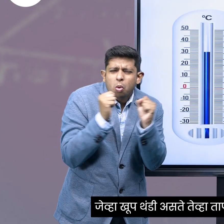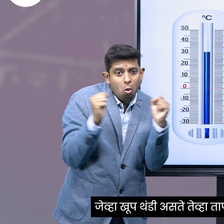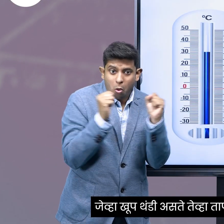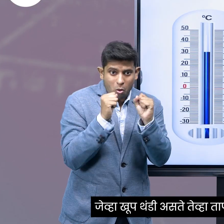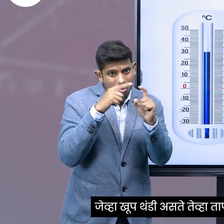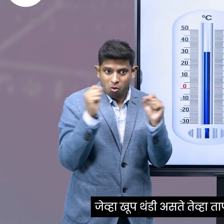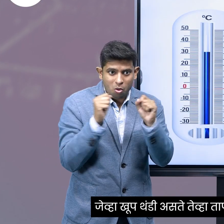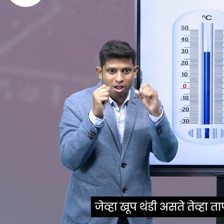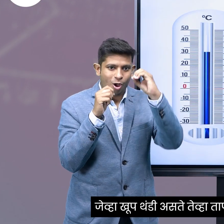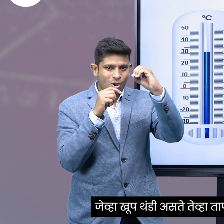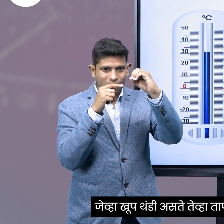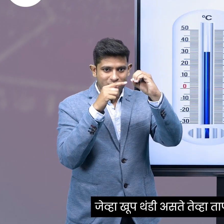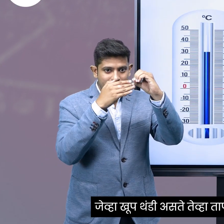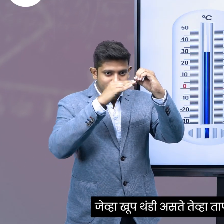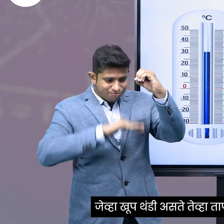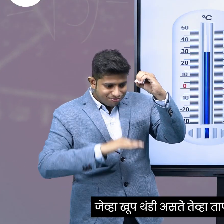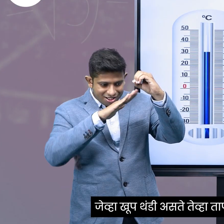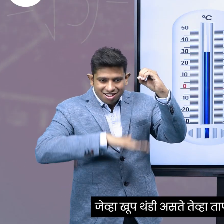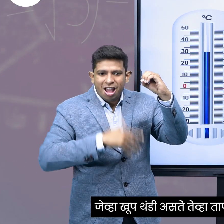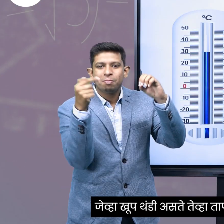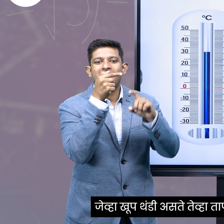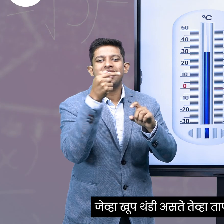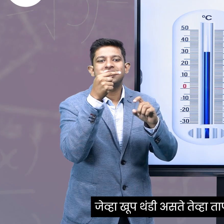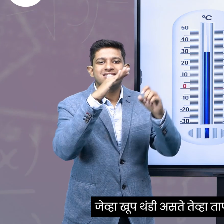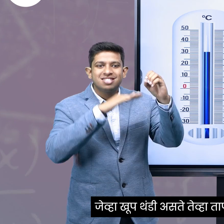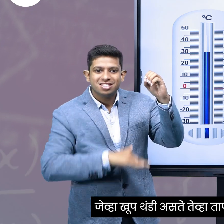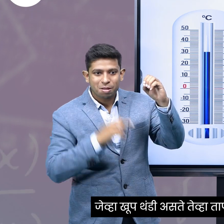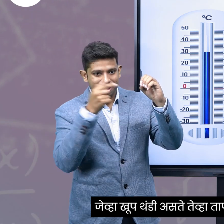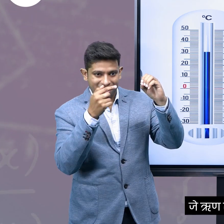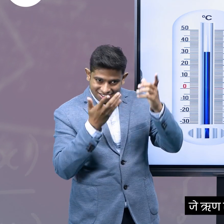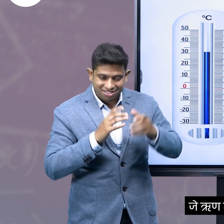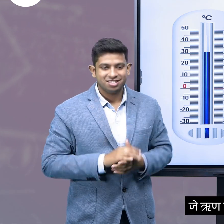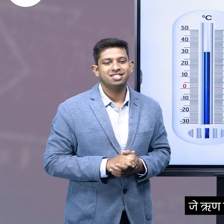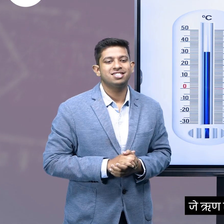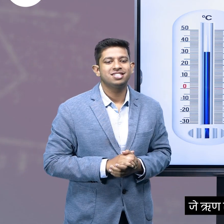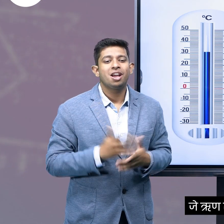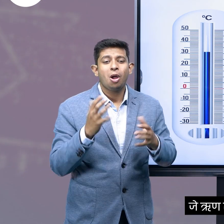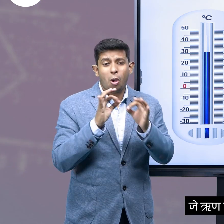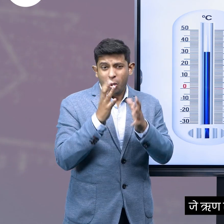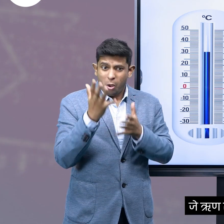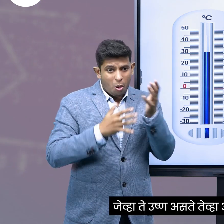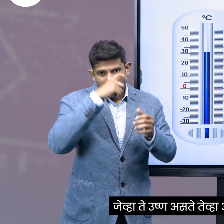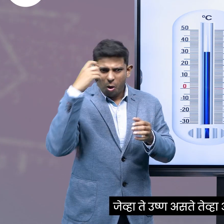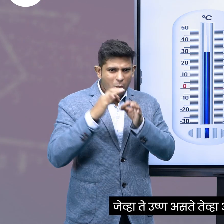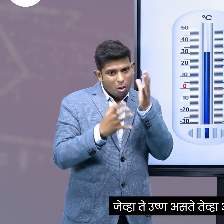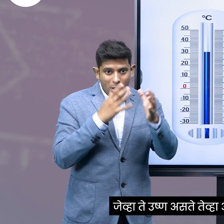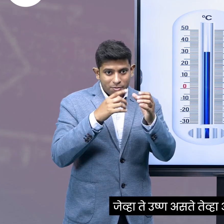जेव्हा खूप थंडी असते तेव्हा तापमान शून्यापेक्षा खाली जाऊ शकते, जे ऋण संख्या दर्शवते. जेव्हा ते उष्ण